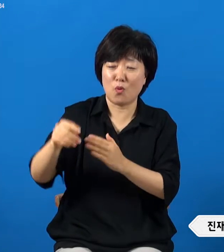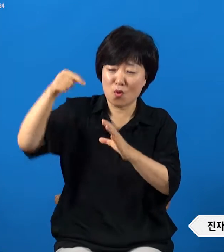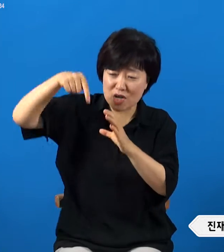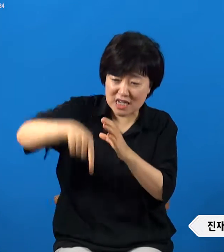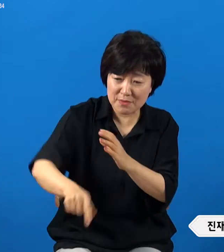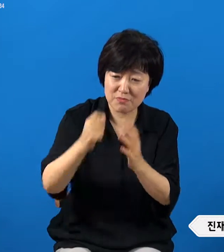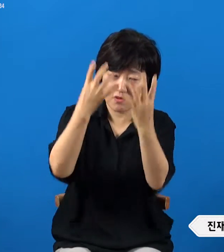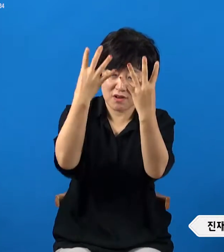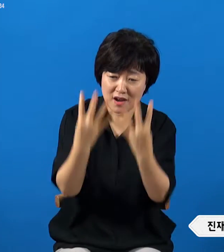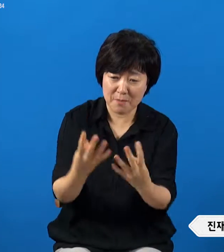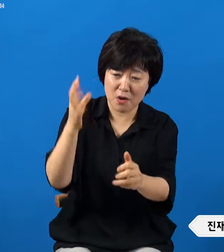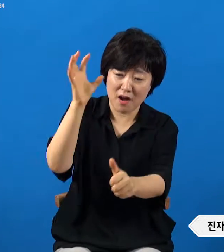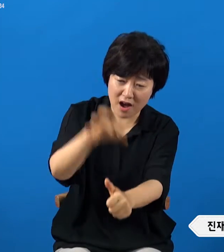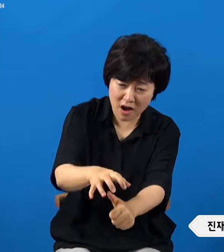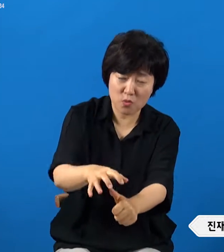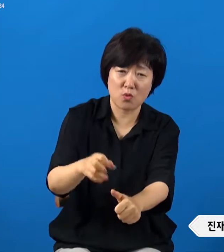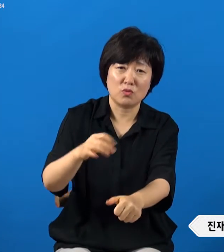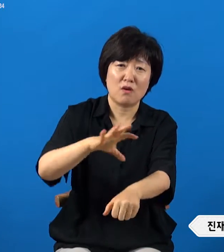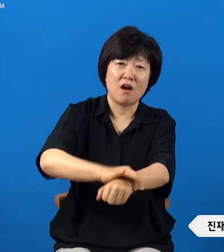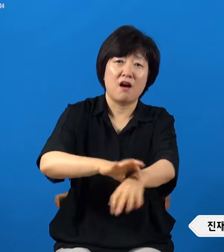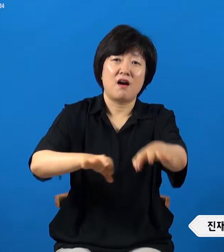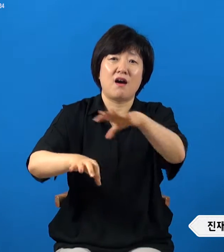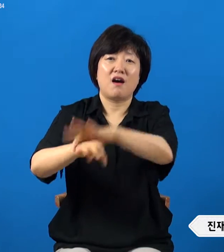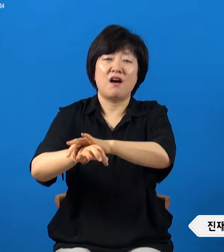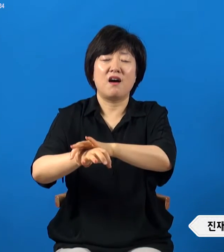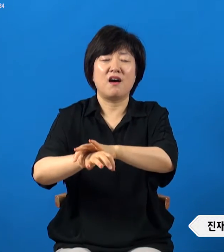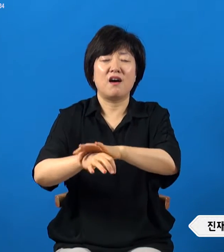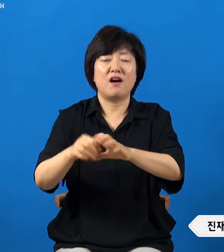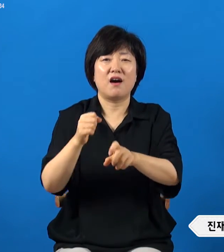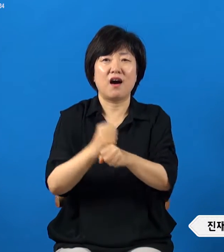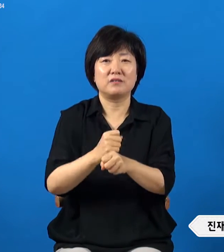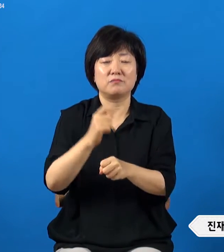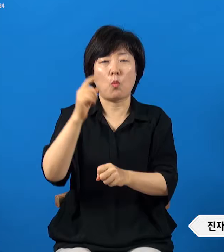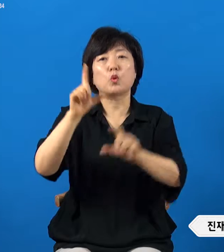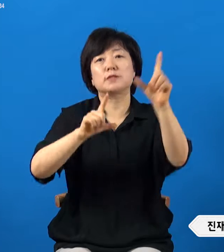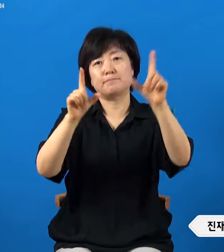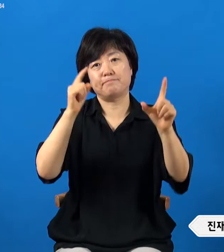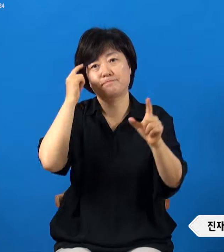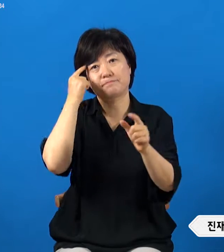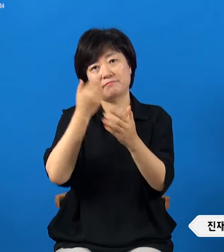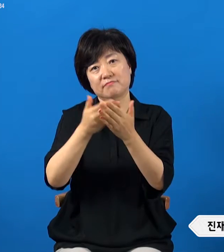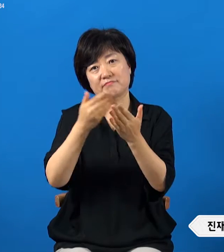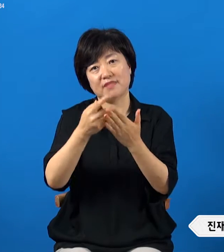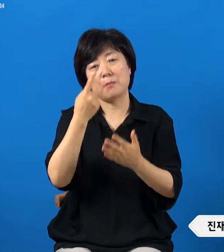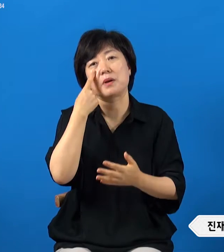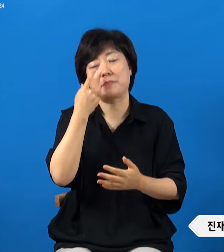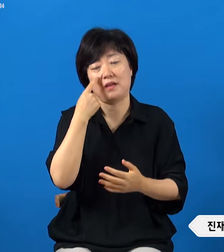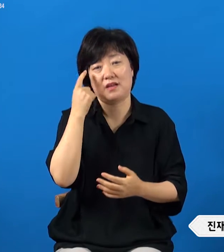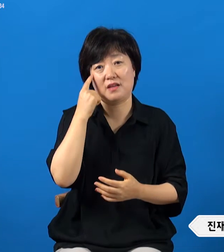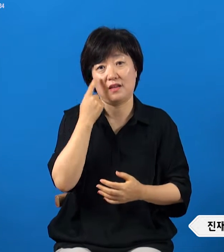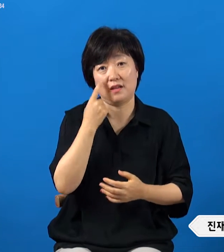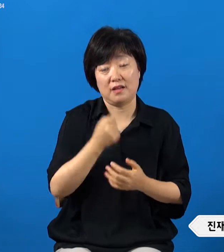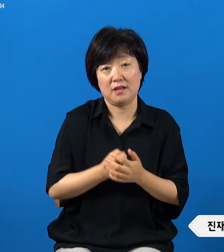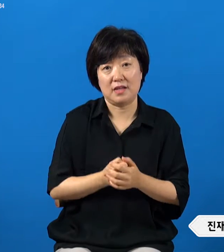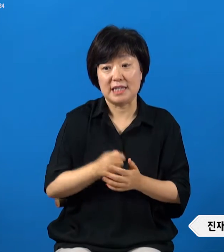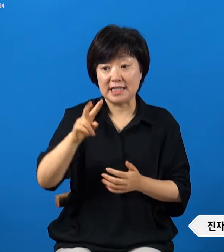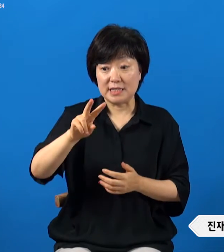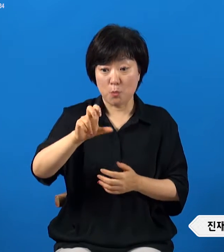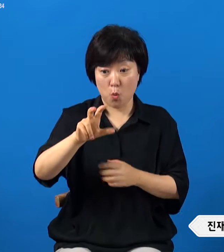갇혀있는 바울과 실라의 모습을 상상해 보십시오. 그런데